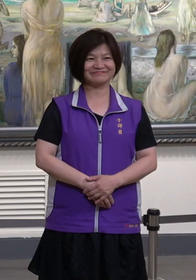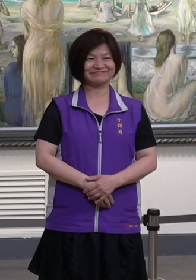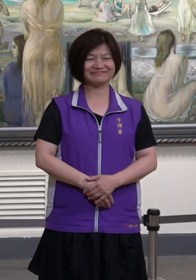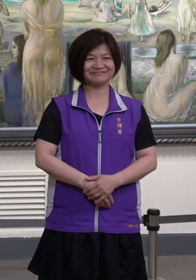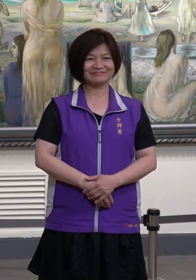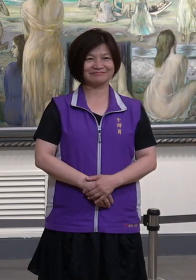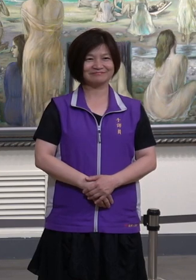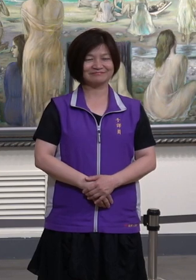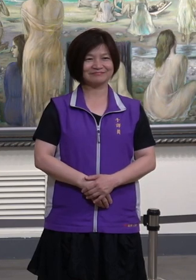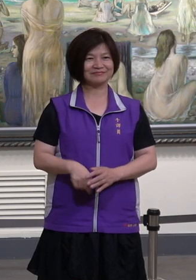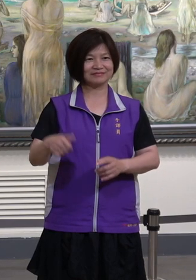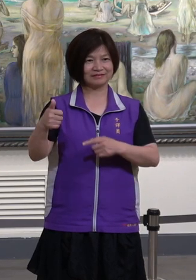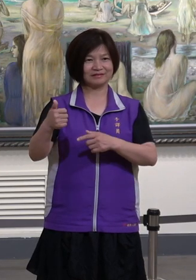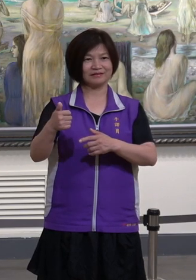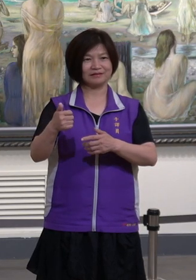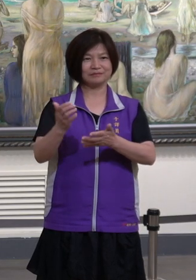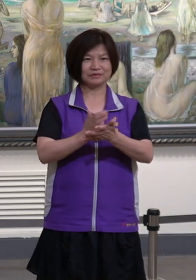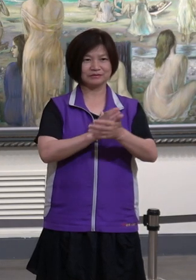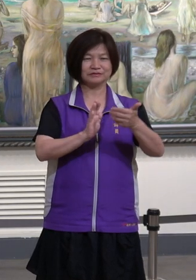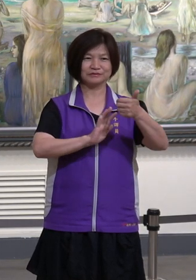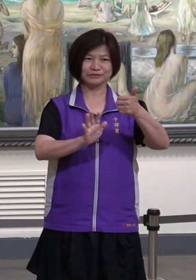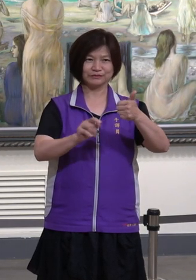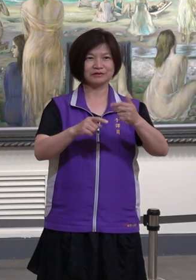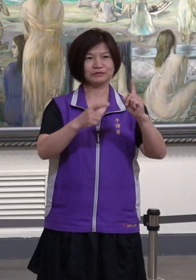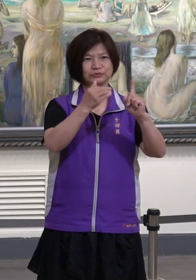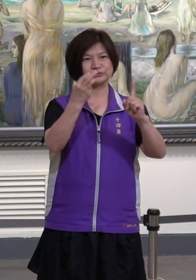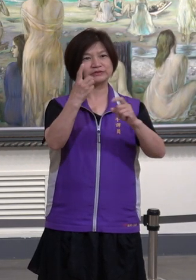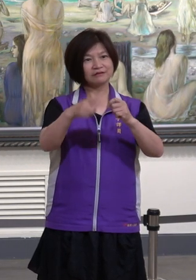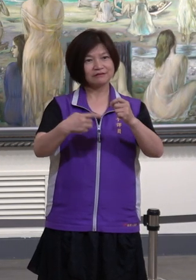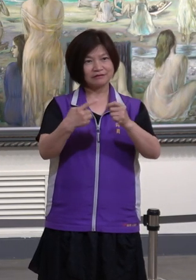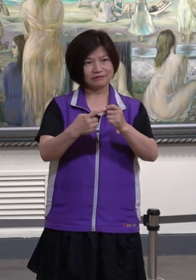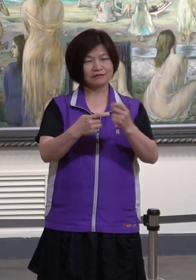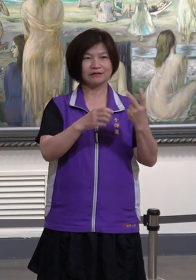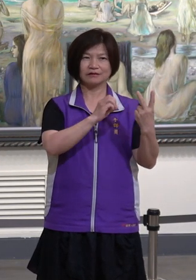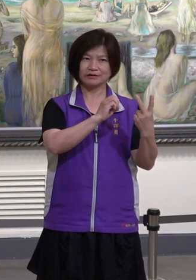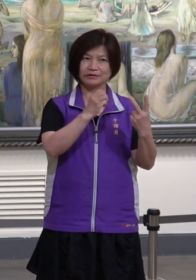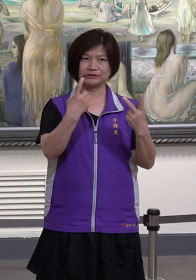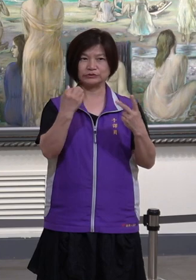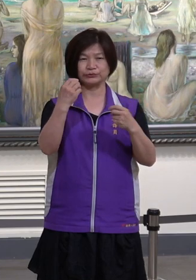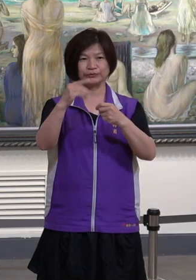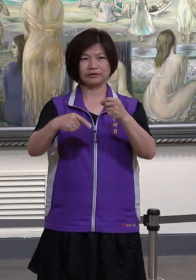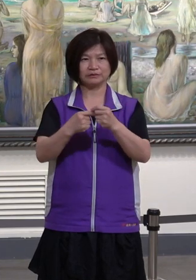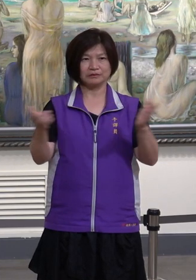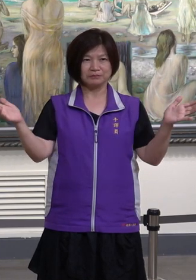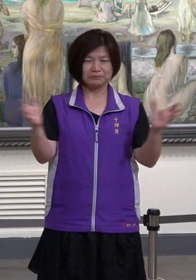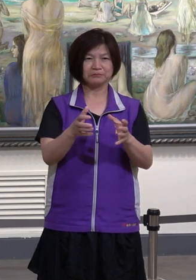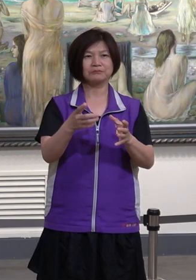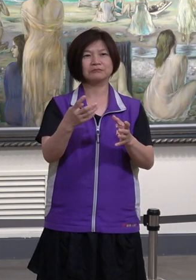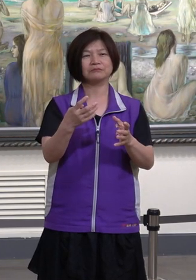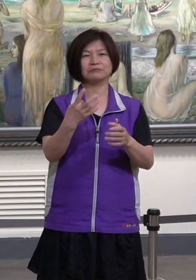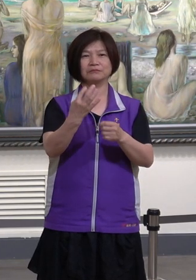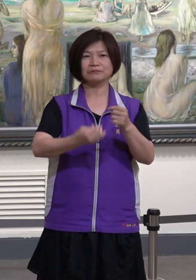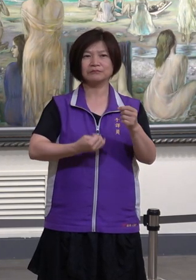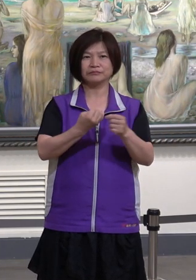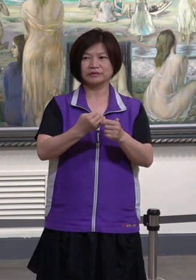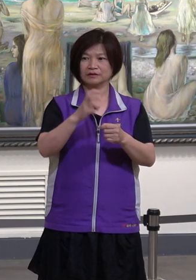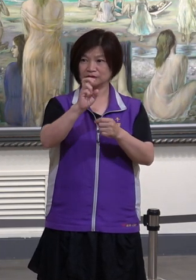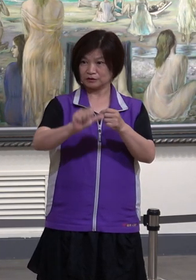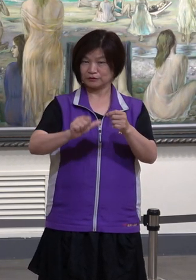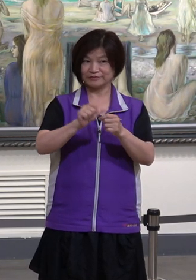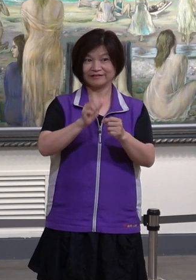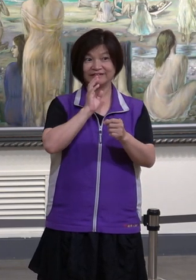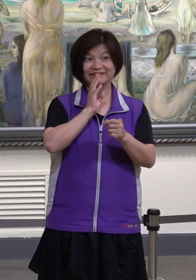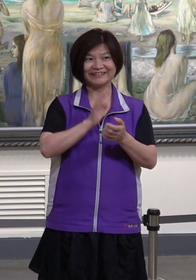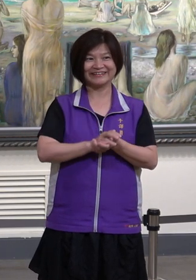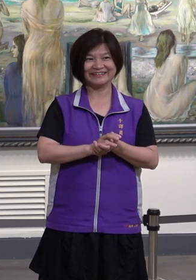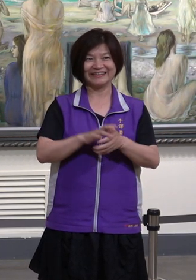那最主要，他当评审从1993年，对不对？然后到2019年，总共是一台公平。